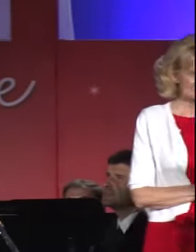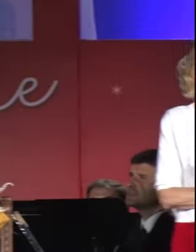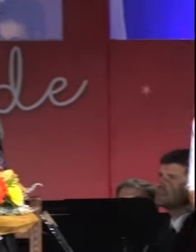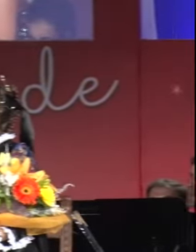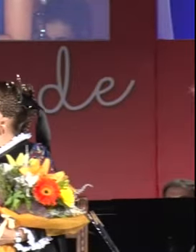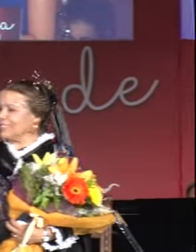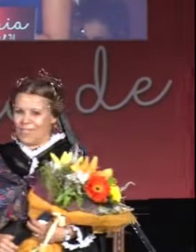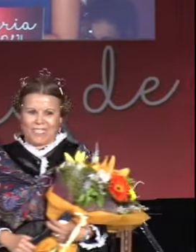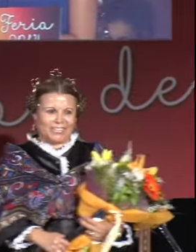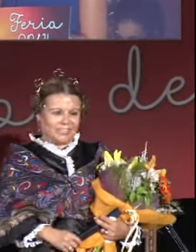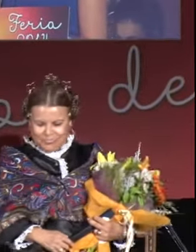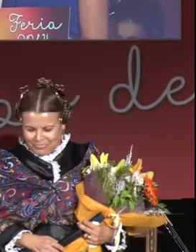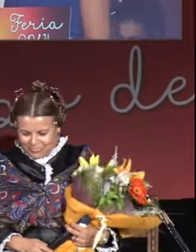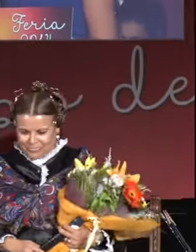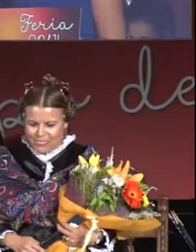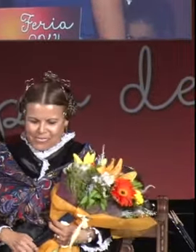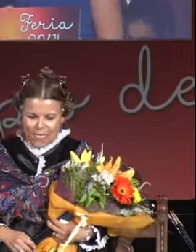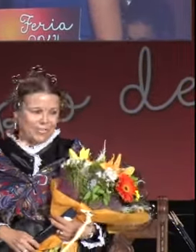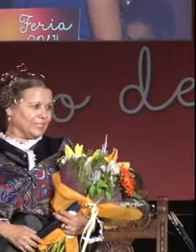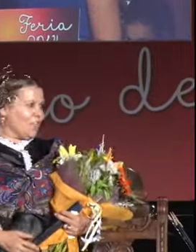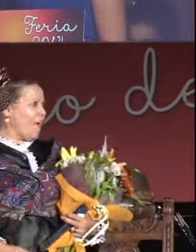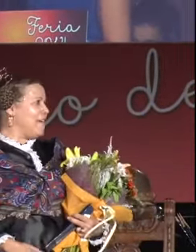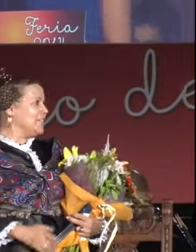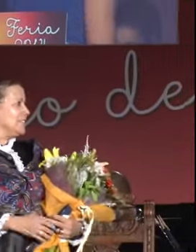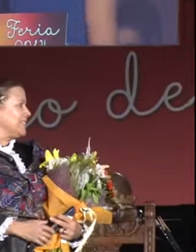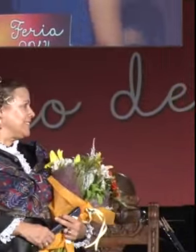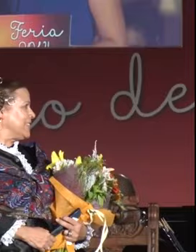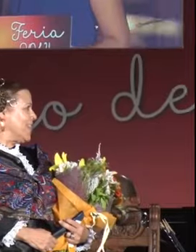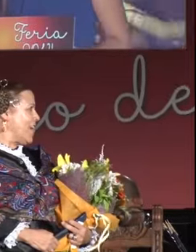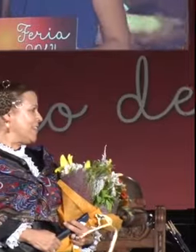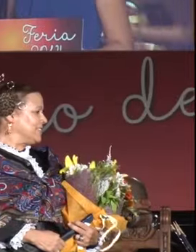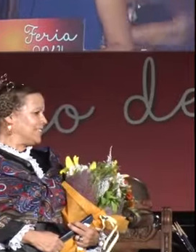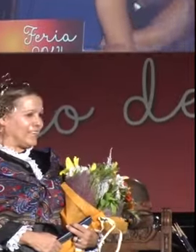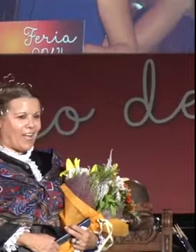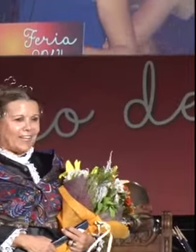Manuel Landete Ródenas. Un aplauso para ellos, por favor.